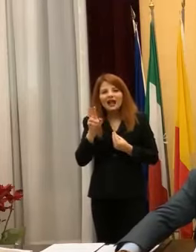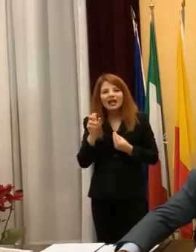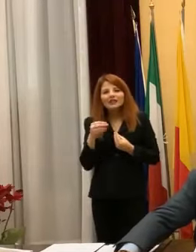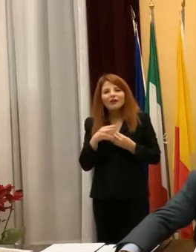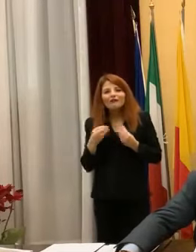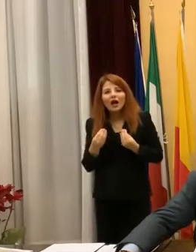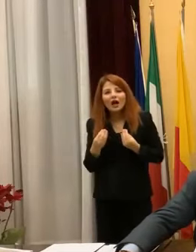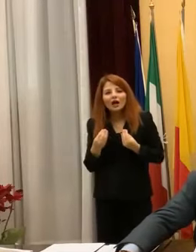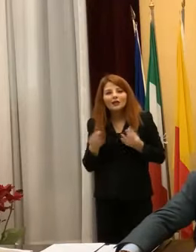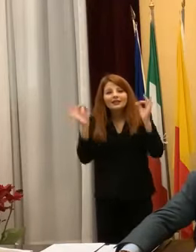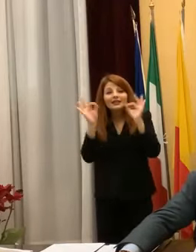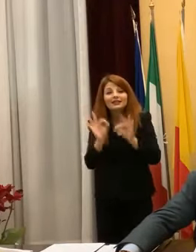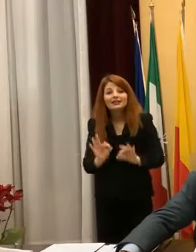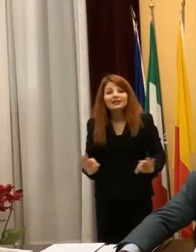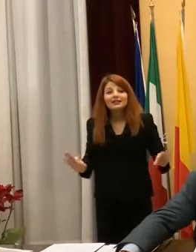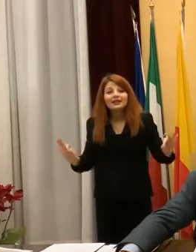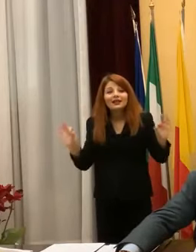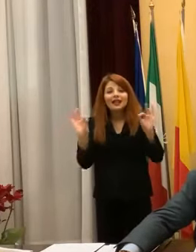Niente!